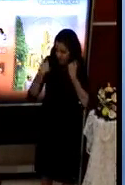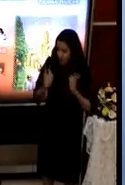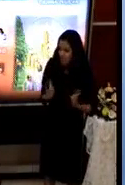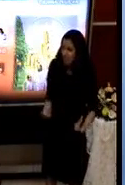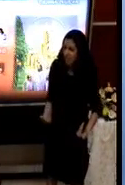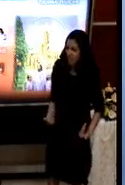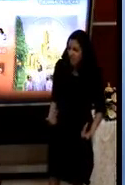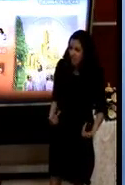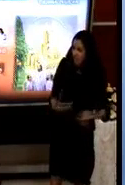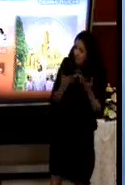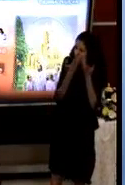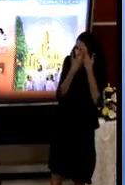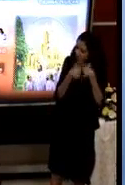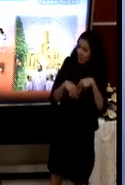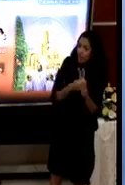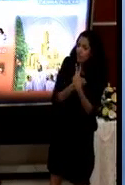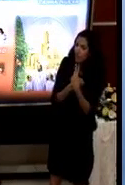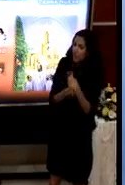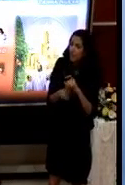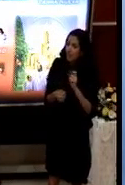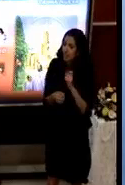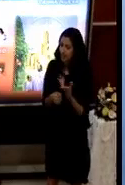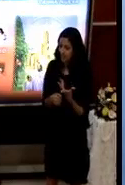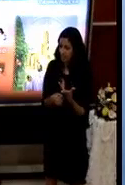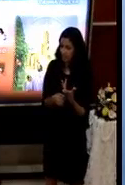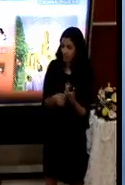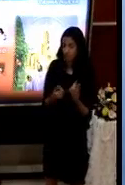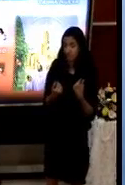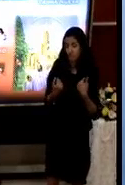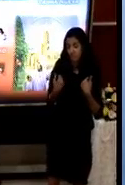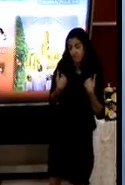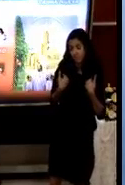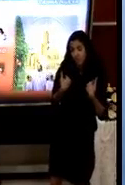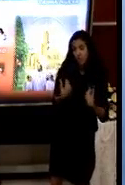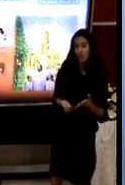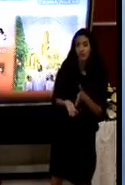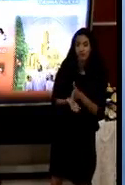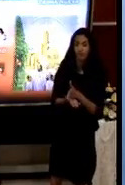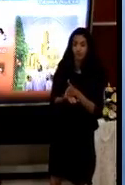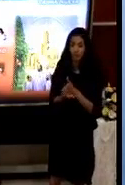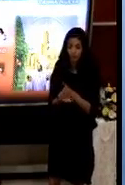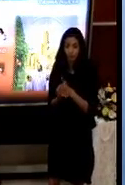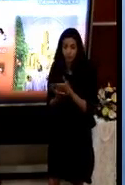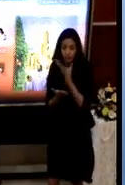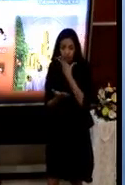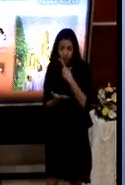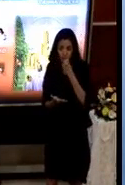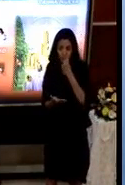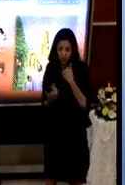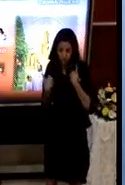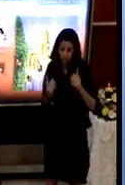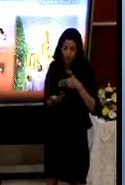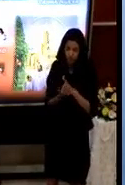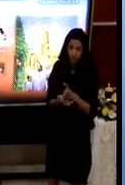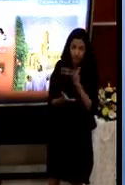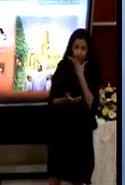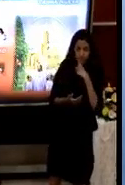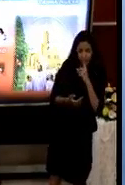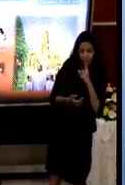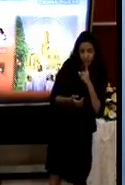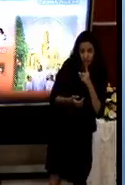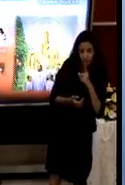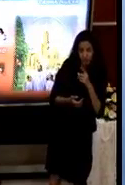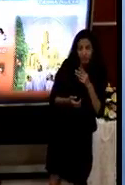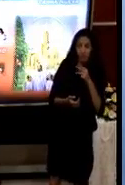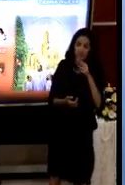necesidades emocionales, si estoy dispuesto, si estoy dispuesta a ser obediente al Señor en la